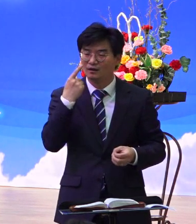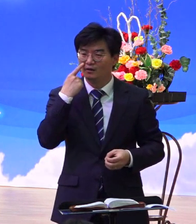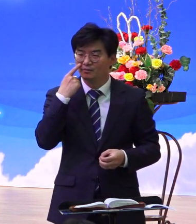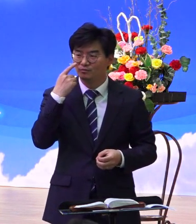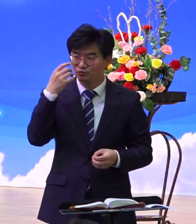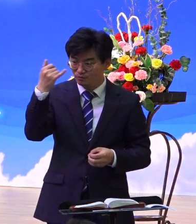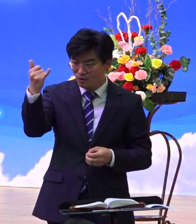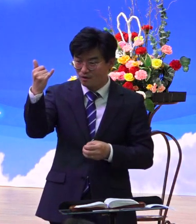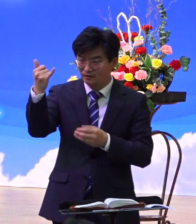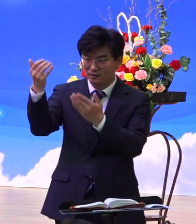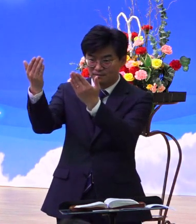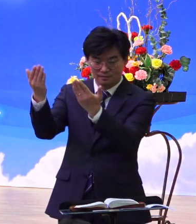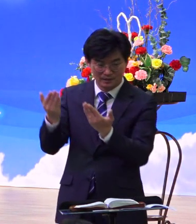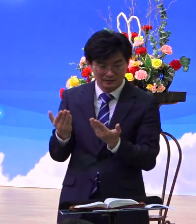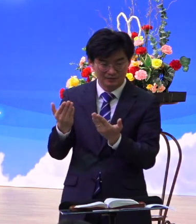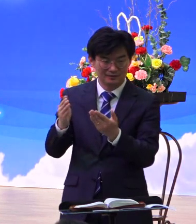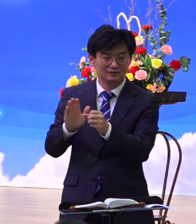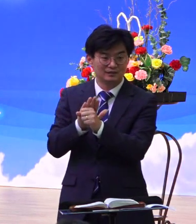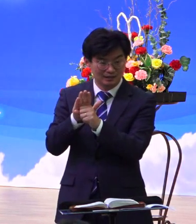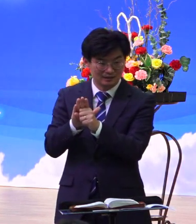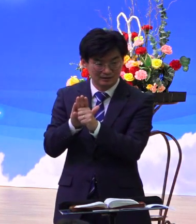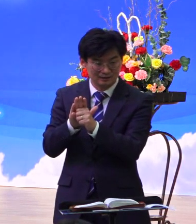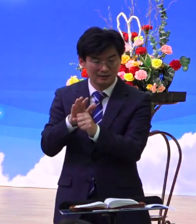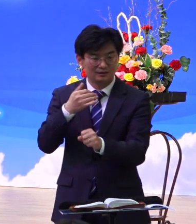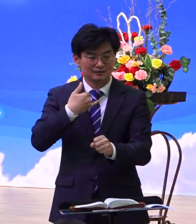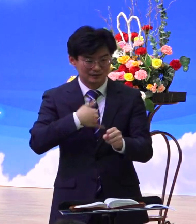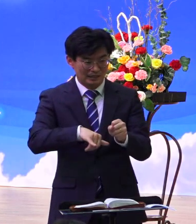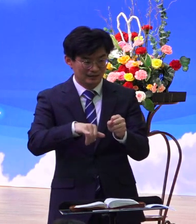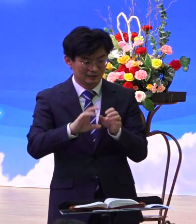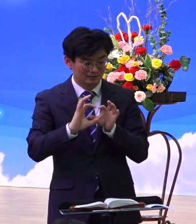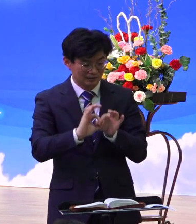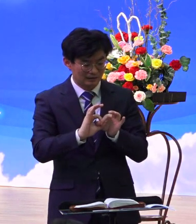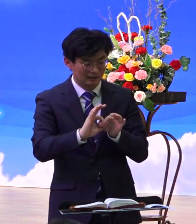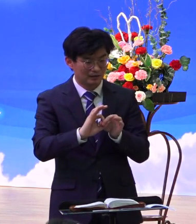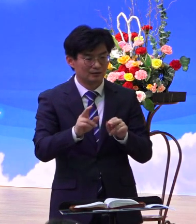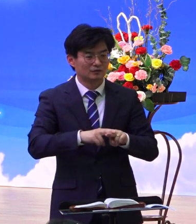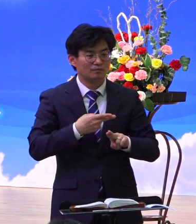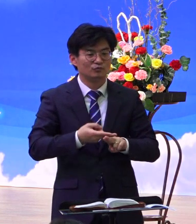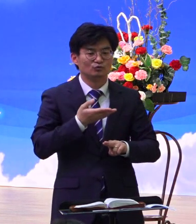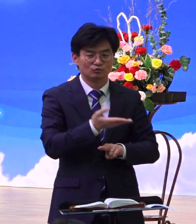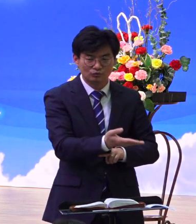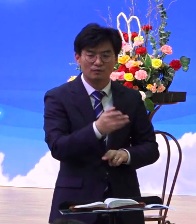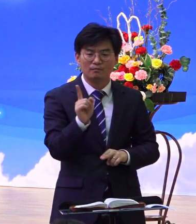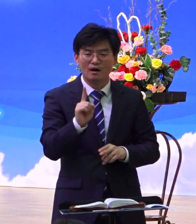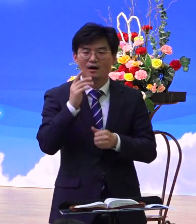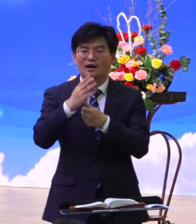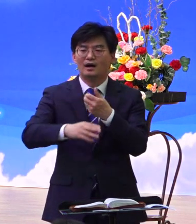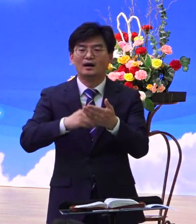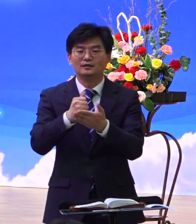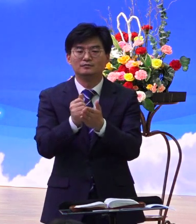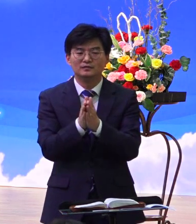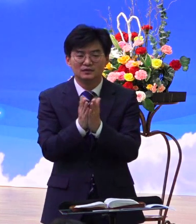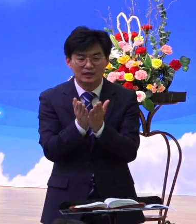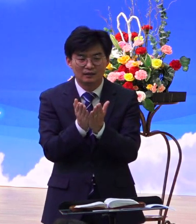부모에게서 자녀에게로 이어지는 연결의 고리는 성경입니다. 하나님의